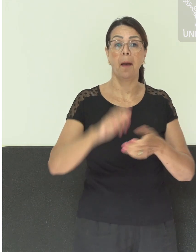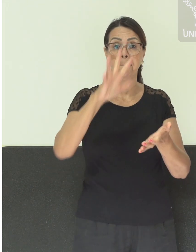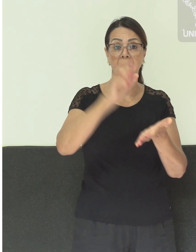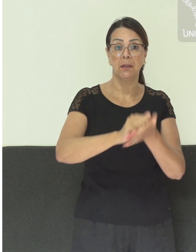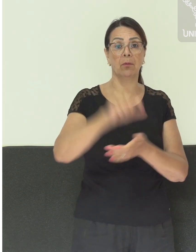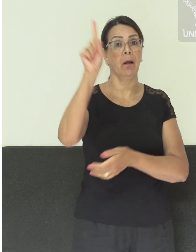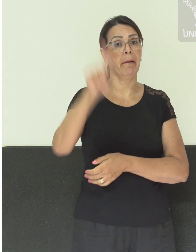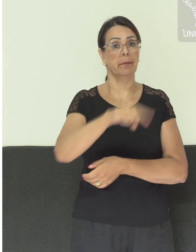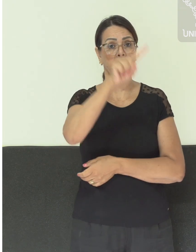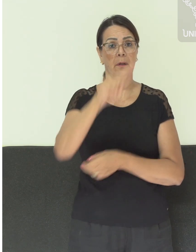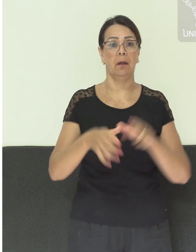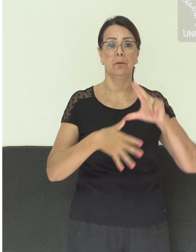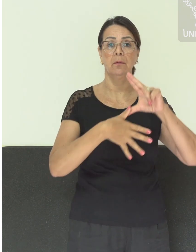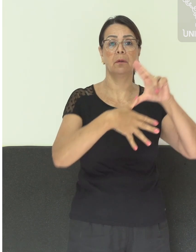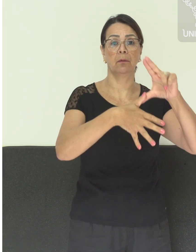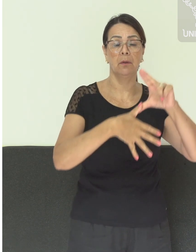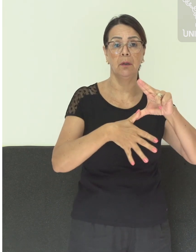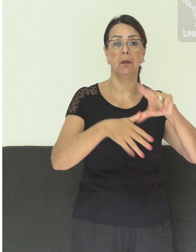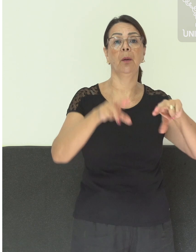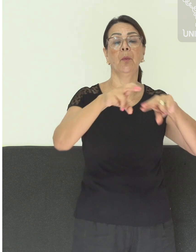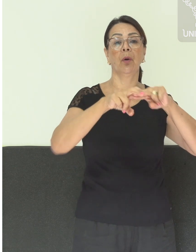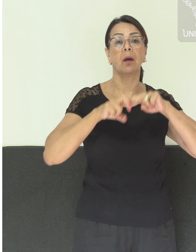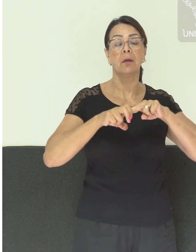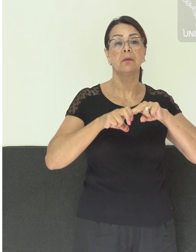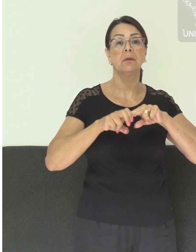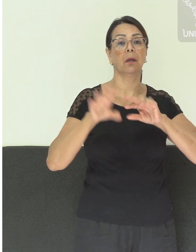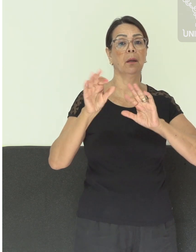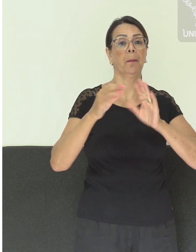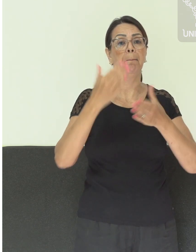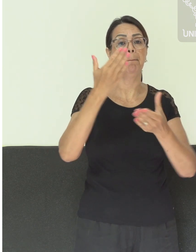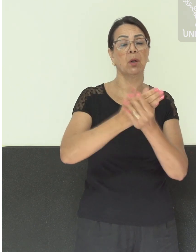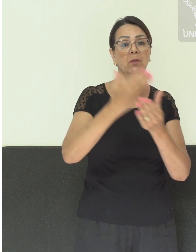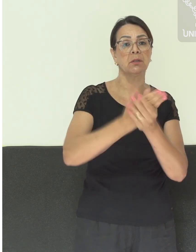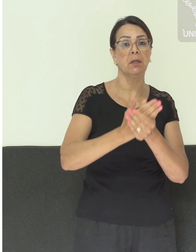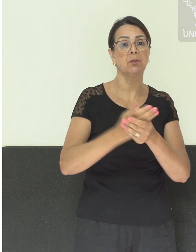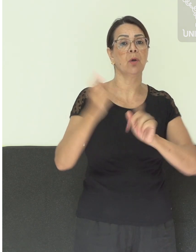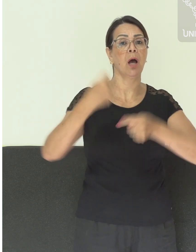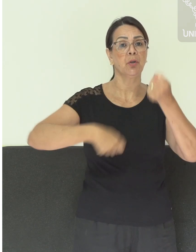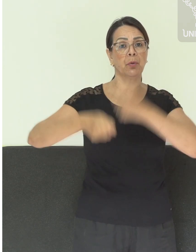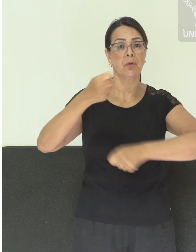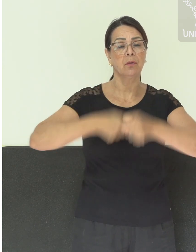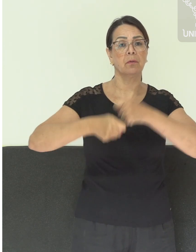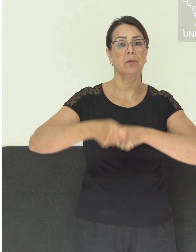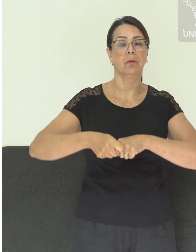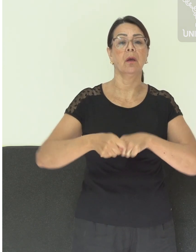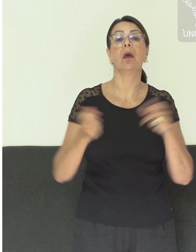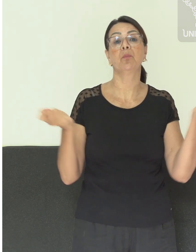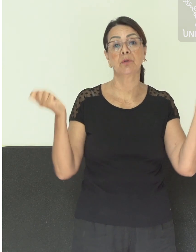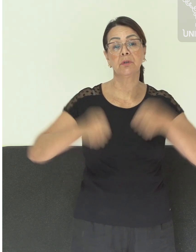cancelada junto ao UNILA, em procedimento administrativo que lhe assegure o contraditório e a ampla